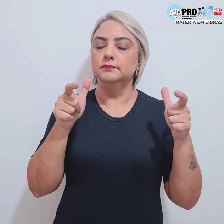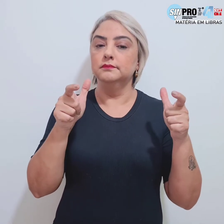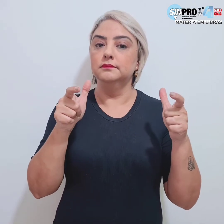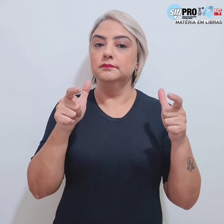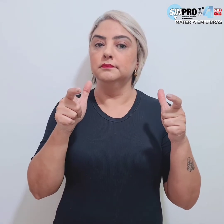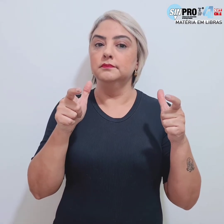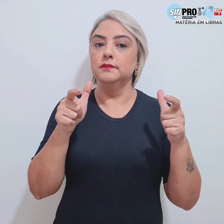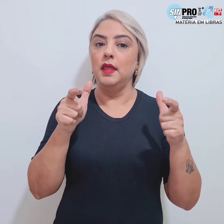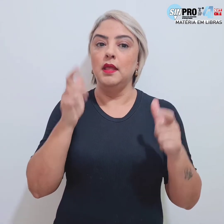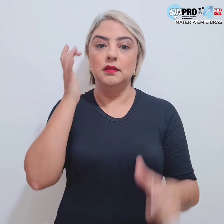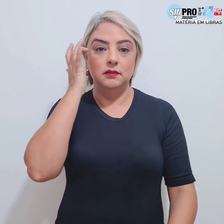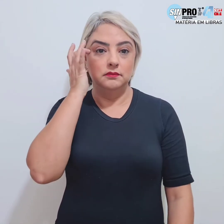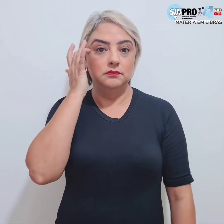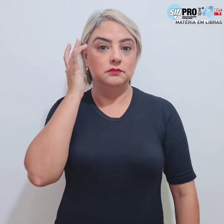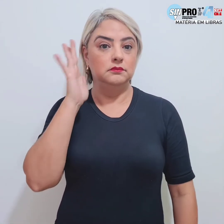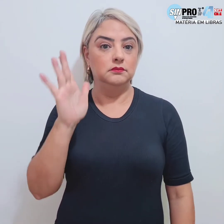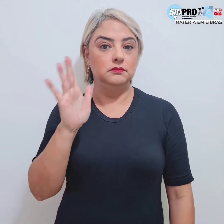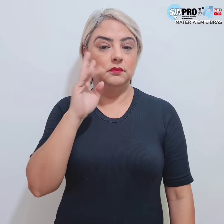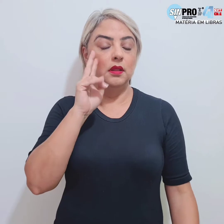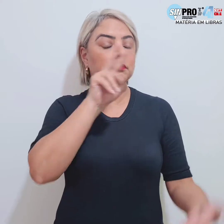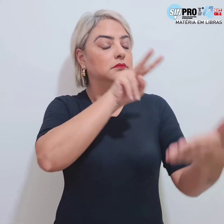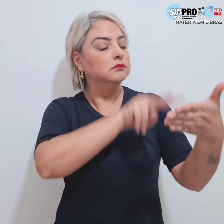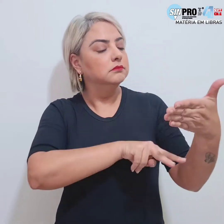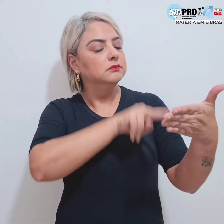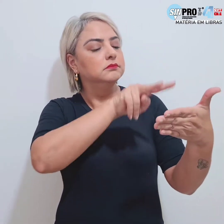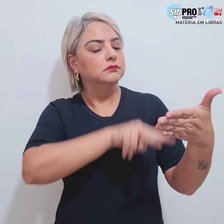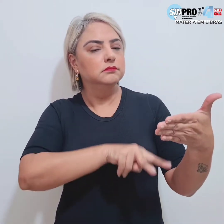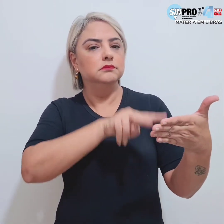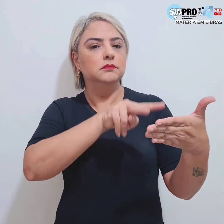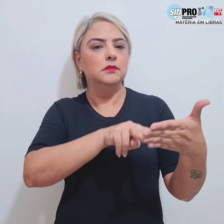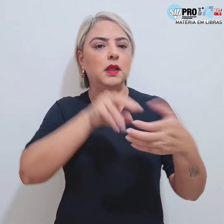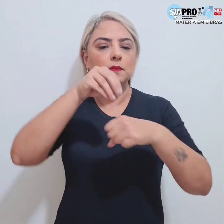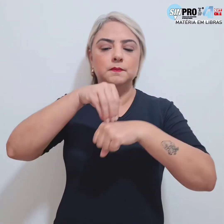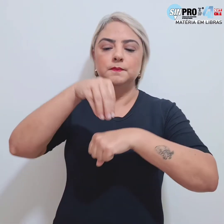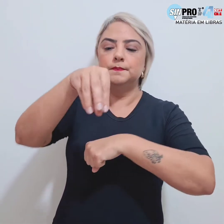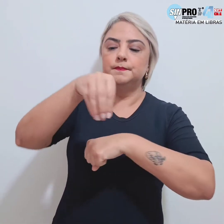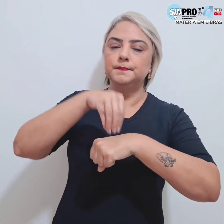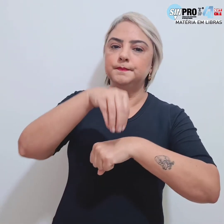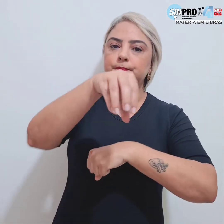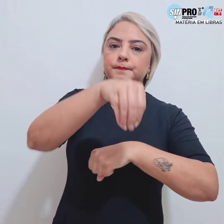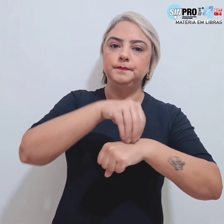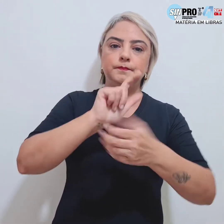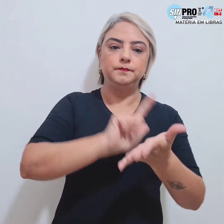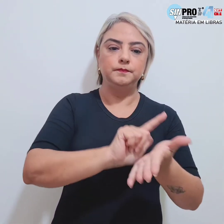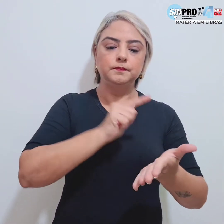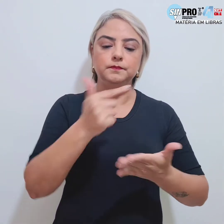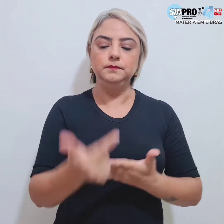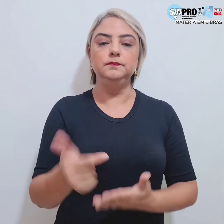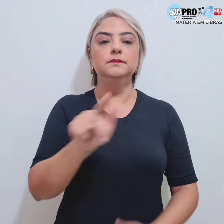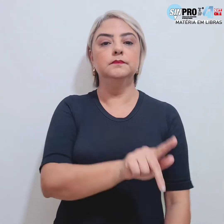a facilidade para a leitura e o compartilhamento da Folha do Professor, já que